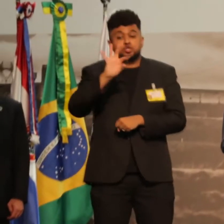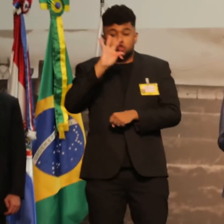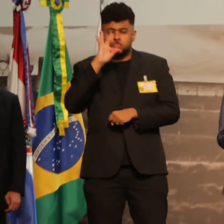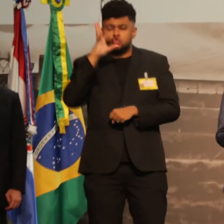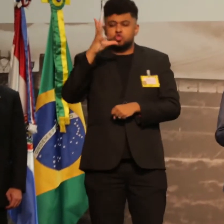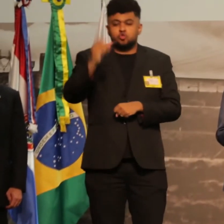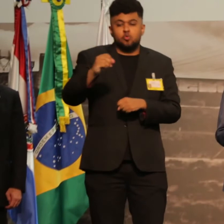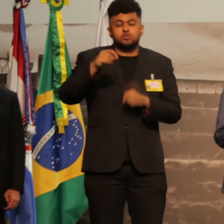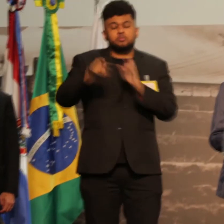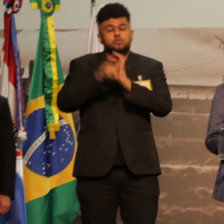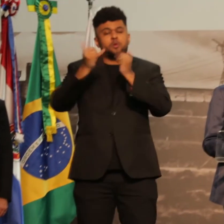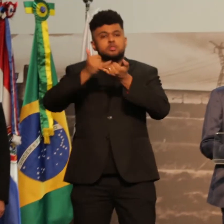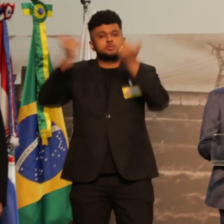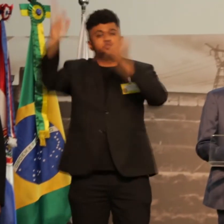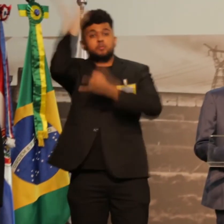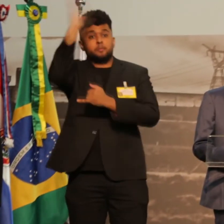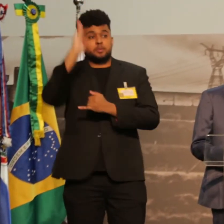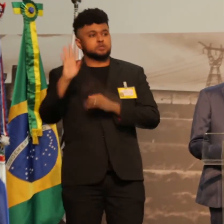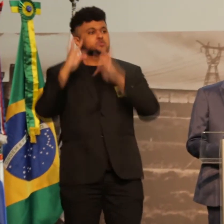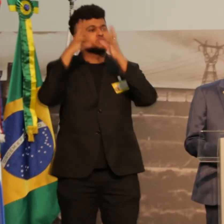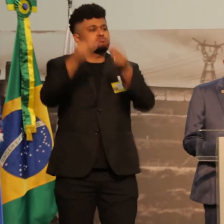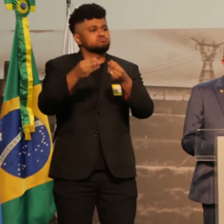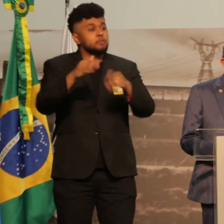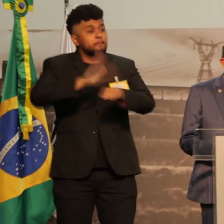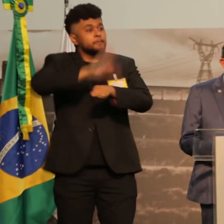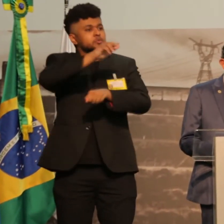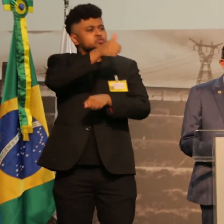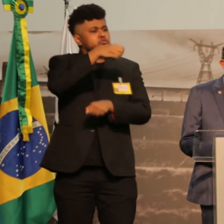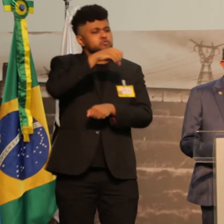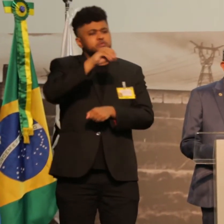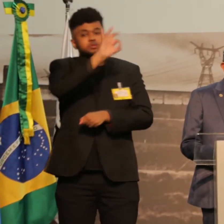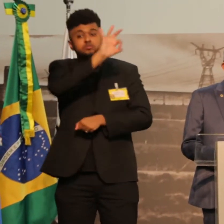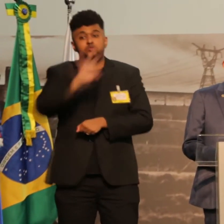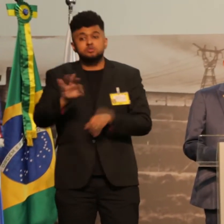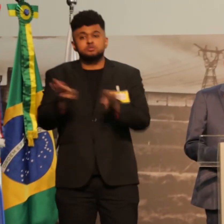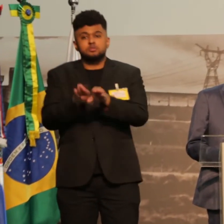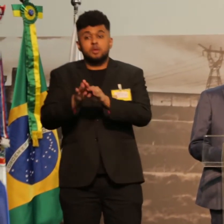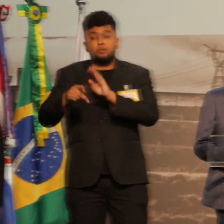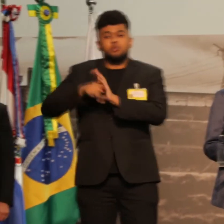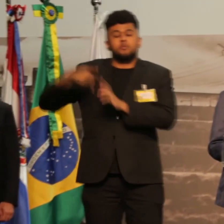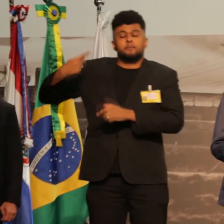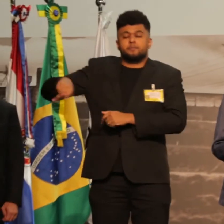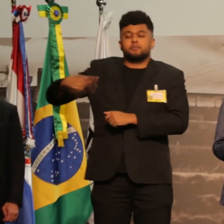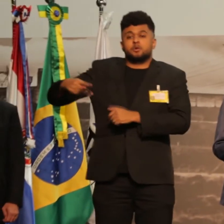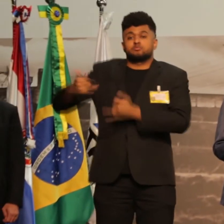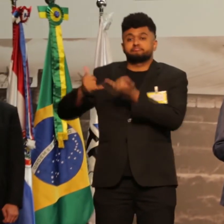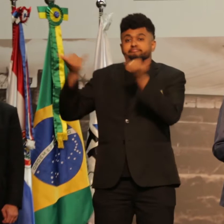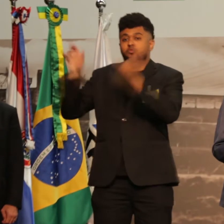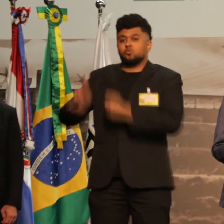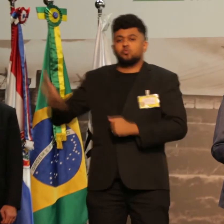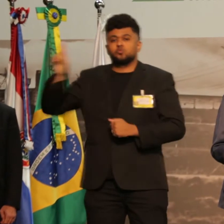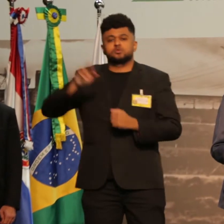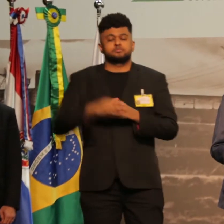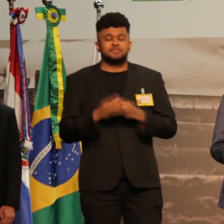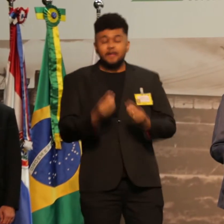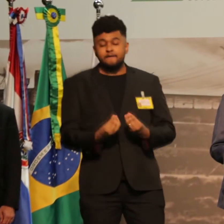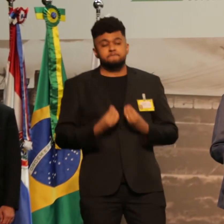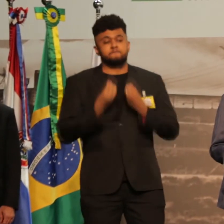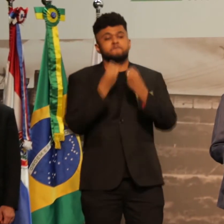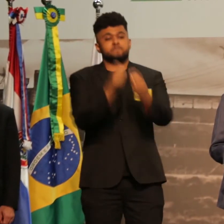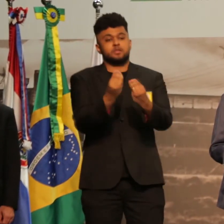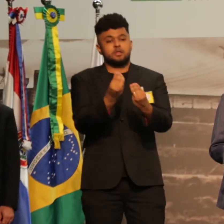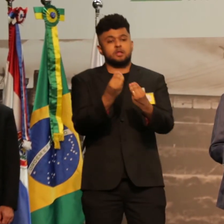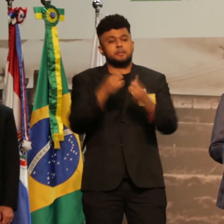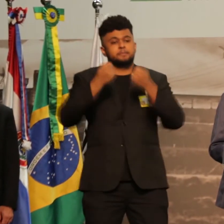toda a demanda de energia elétrica do Brasil e mais de 90% da demanda do Paraguai. Para entregar